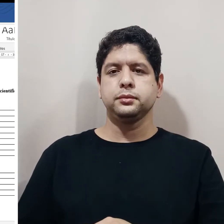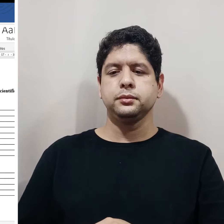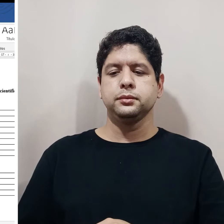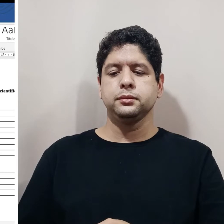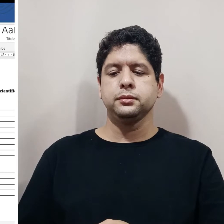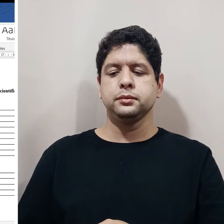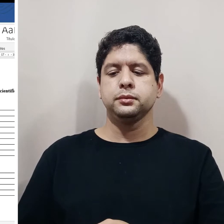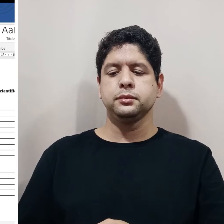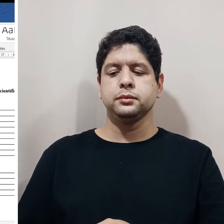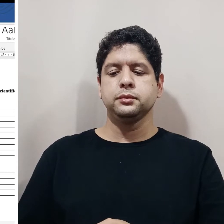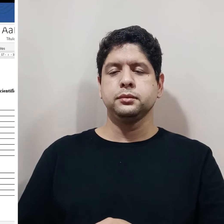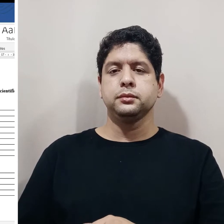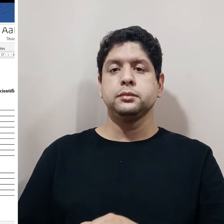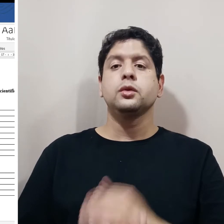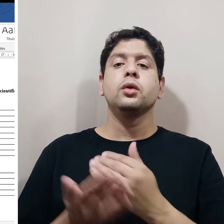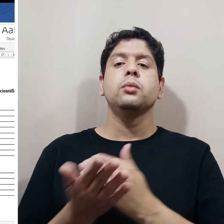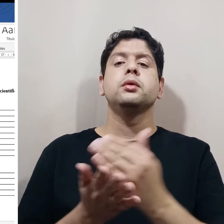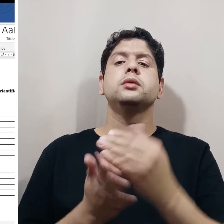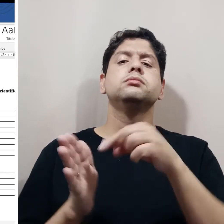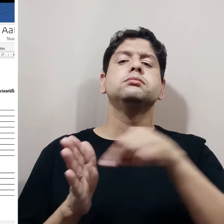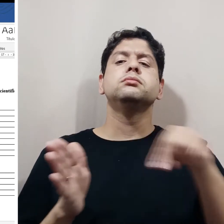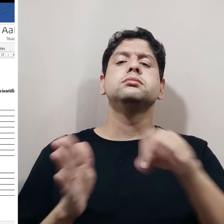entre